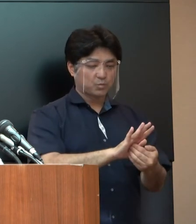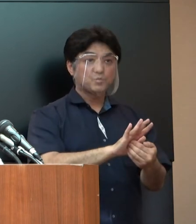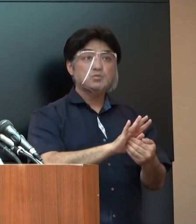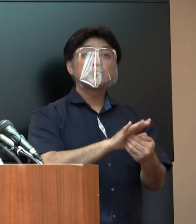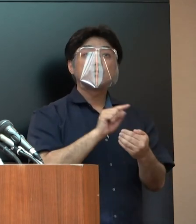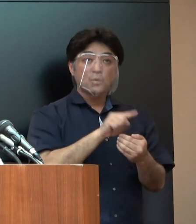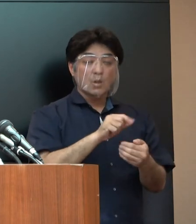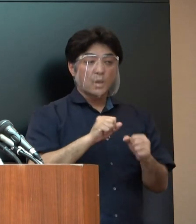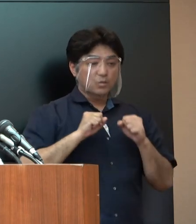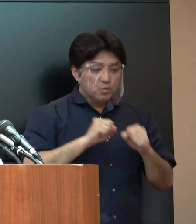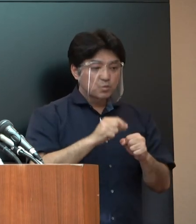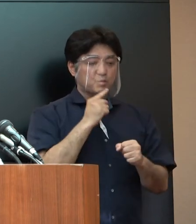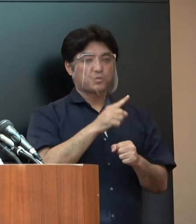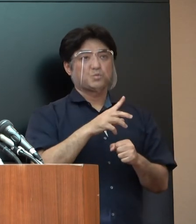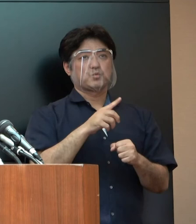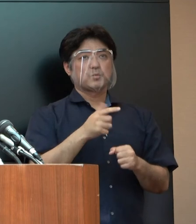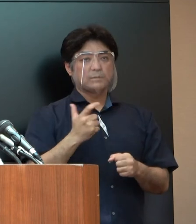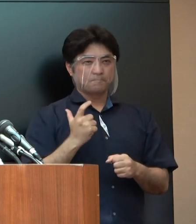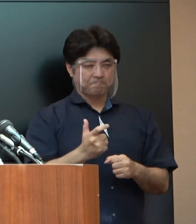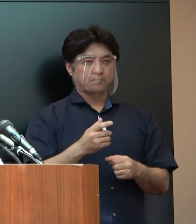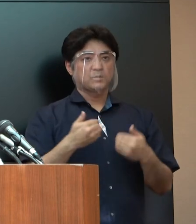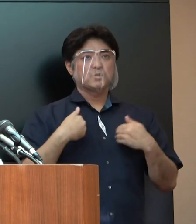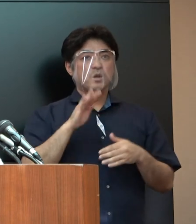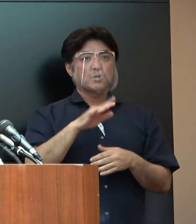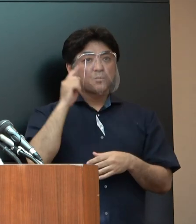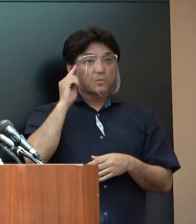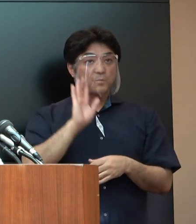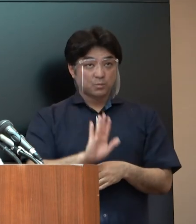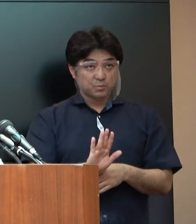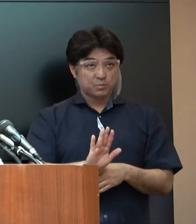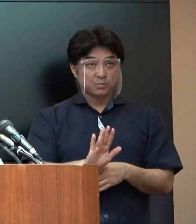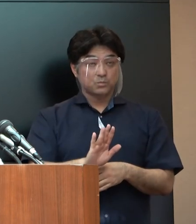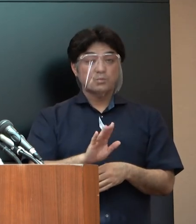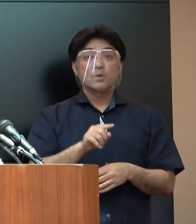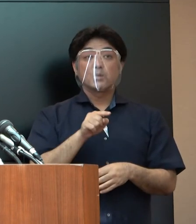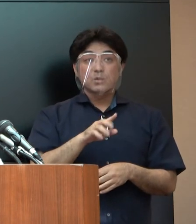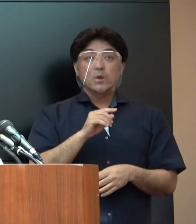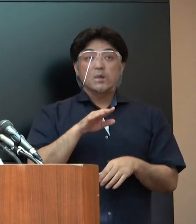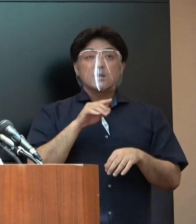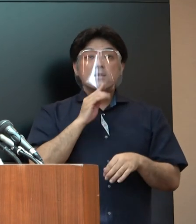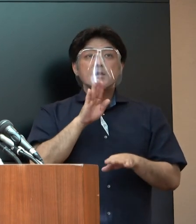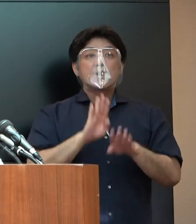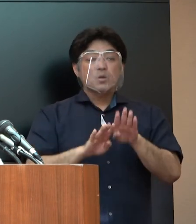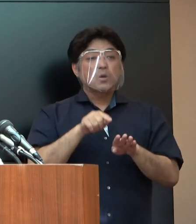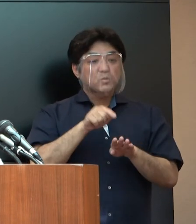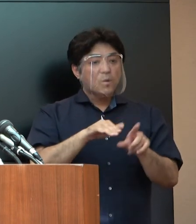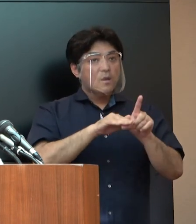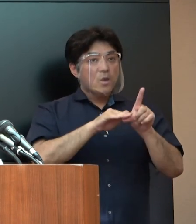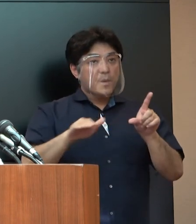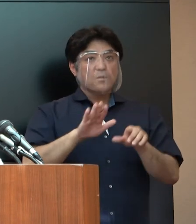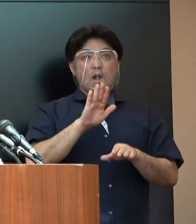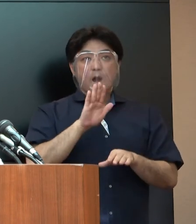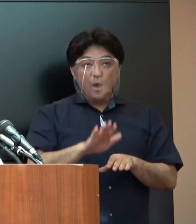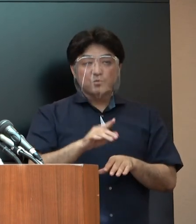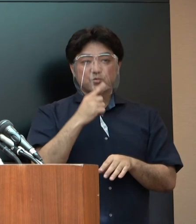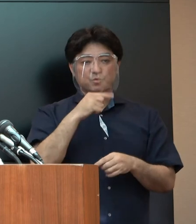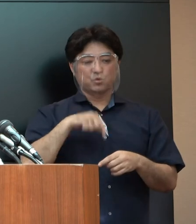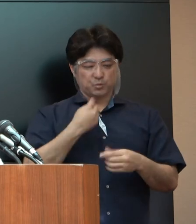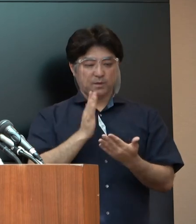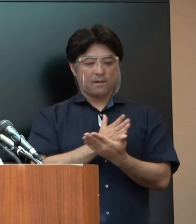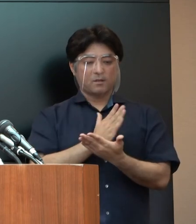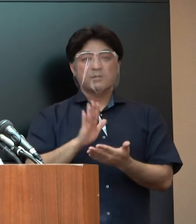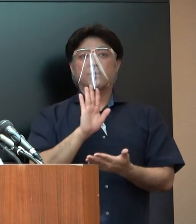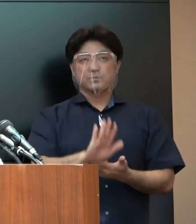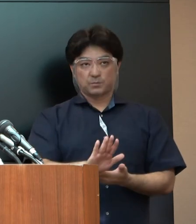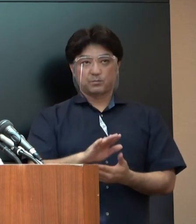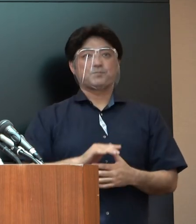くということをしっかり取っていく段階というか、そういうことが得策だろうというように判断した次第です。